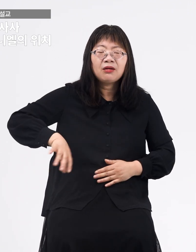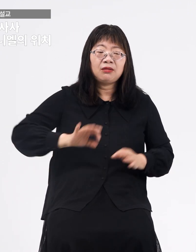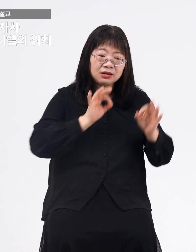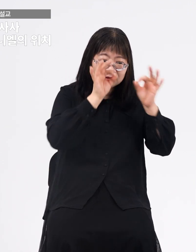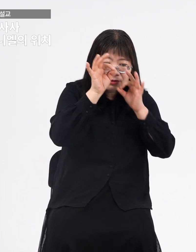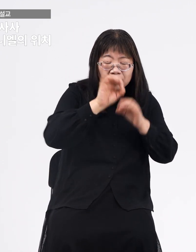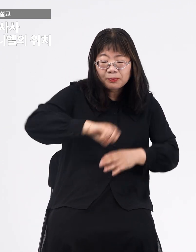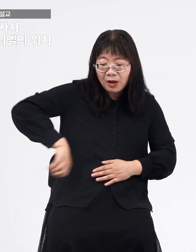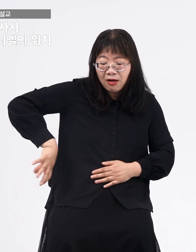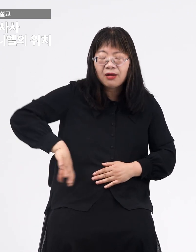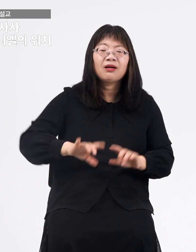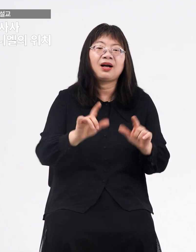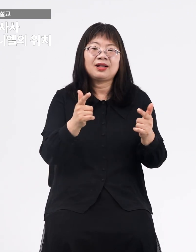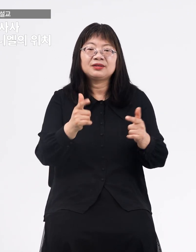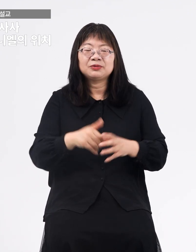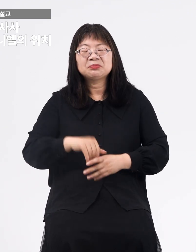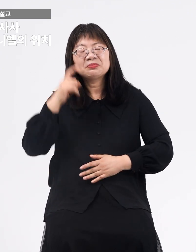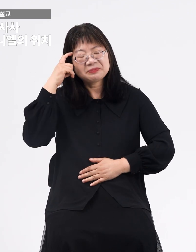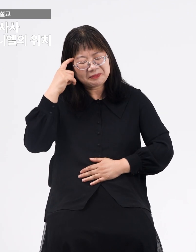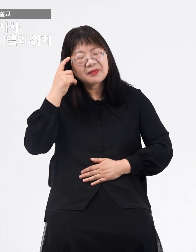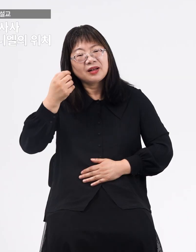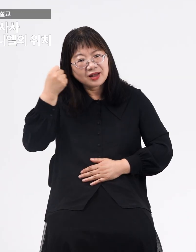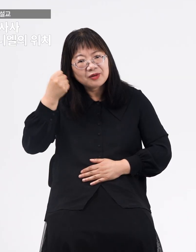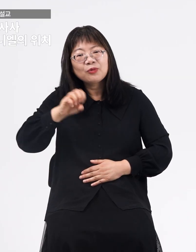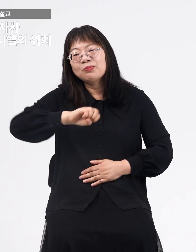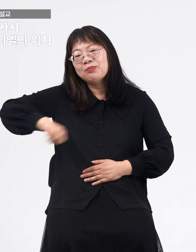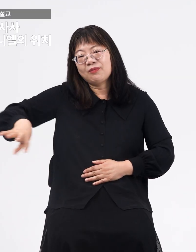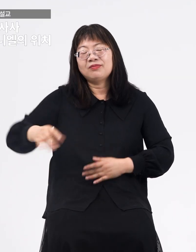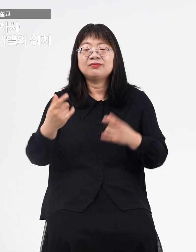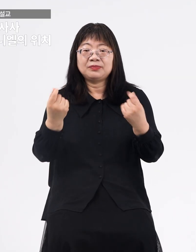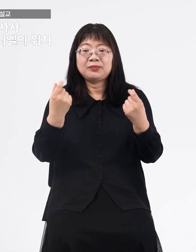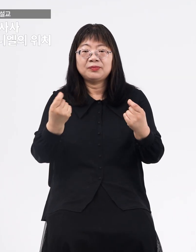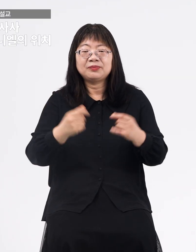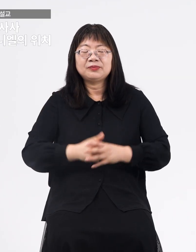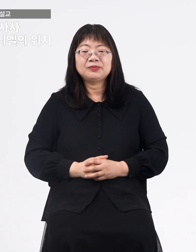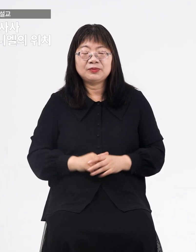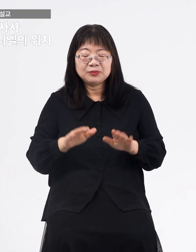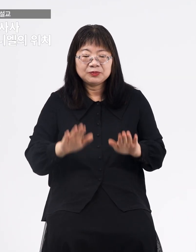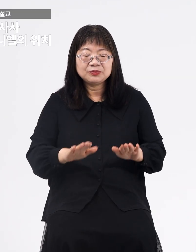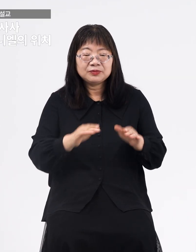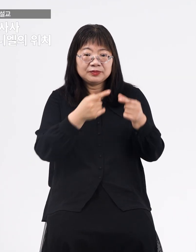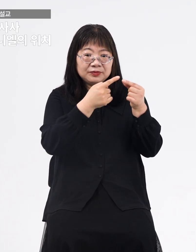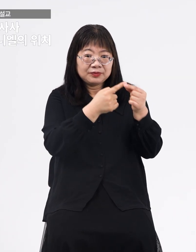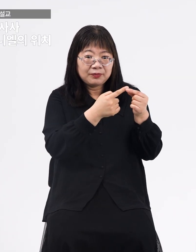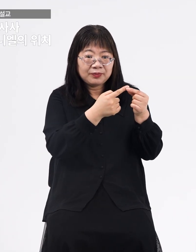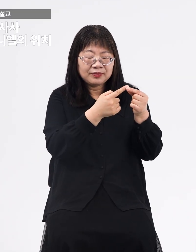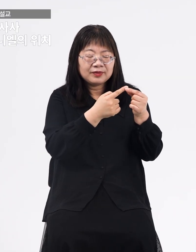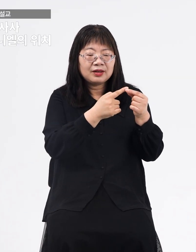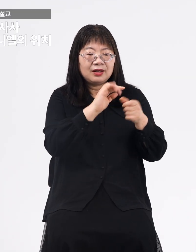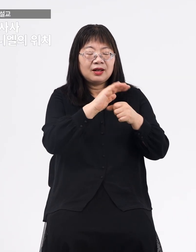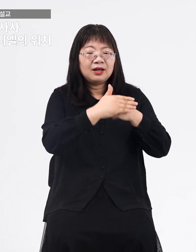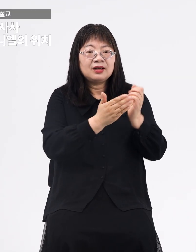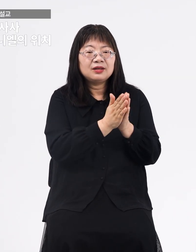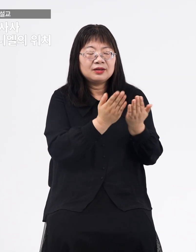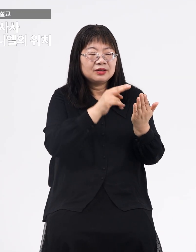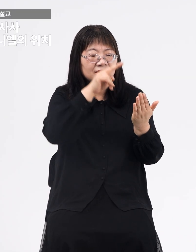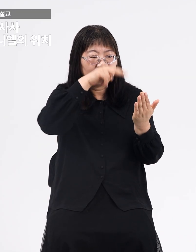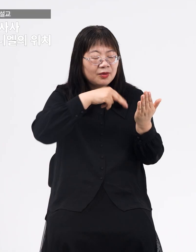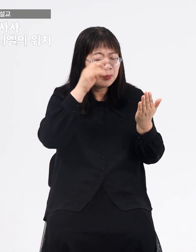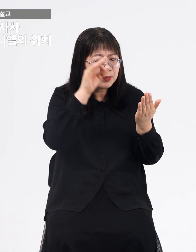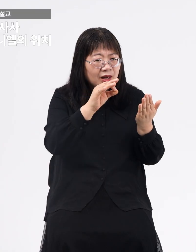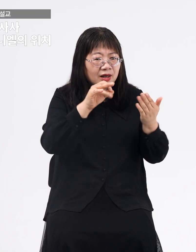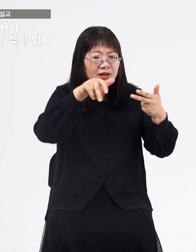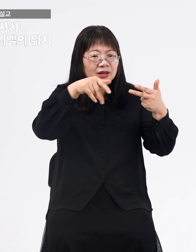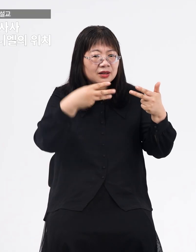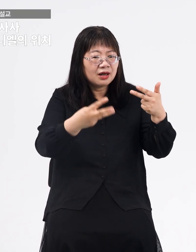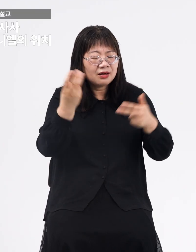겁니까? 의도적인 거예요. 그래서 오늘 본문 첫 절인 7절에